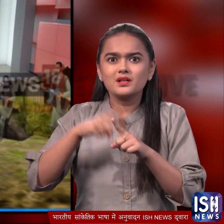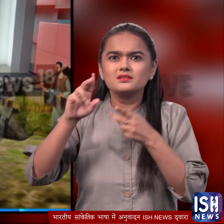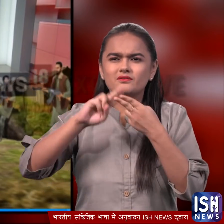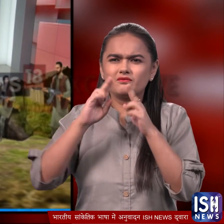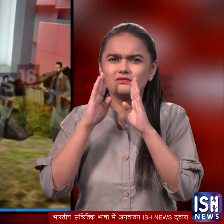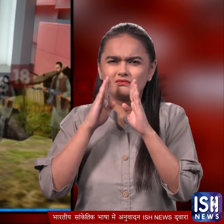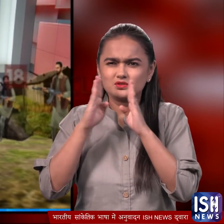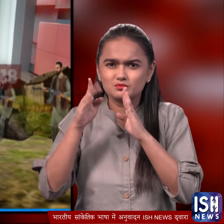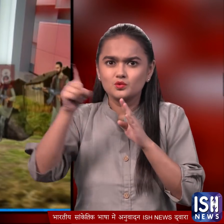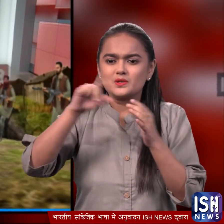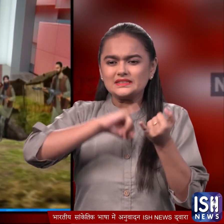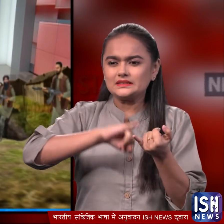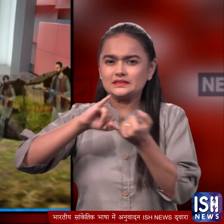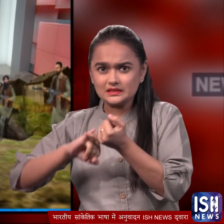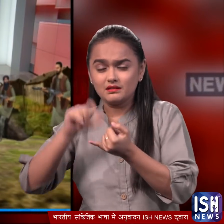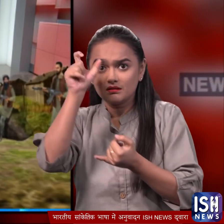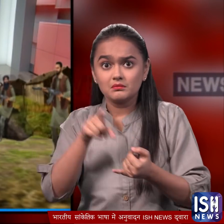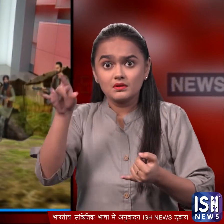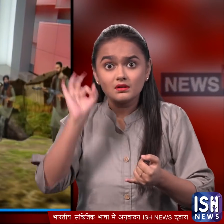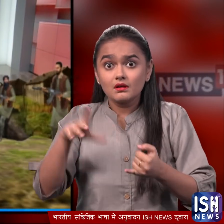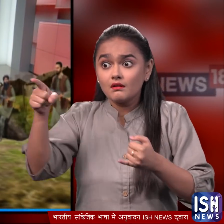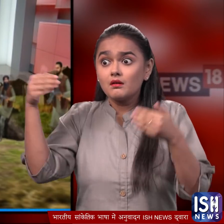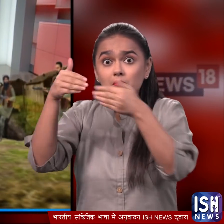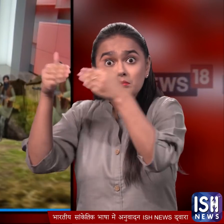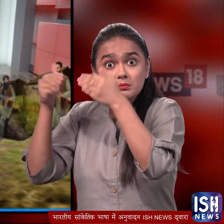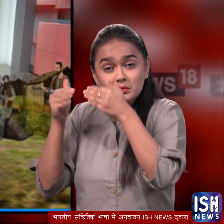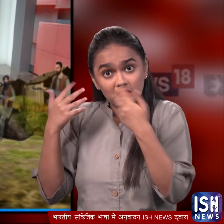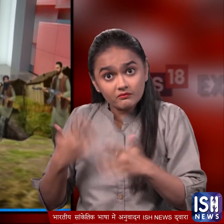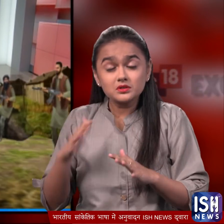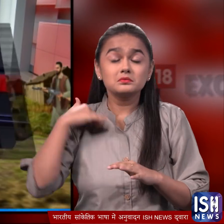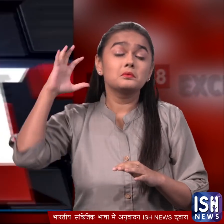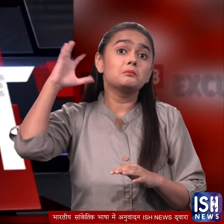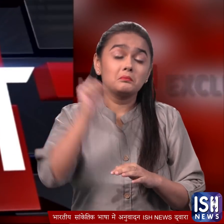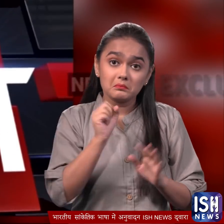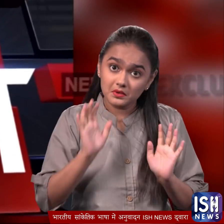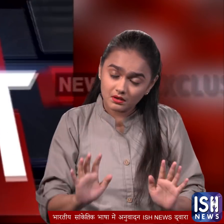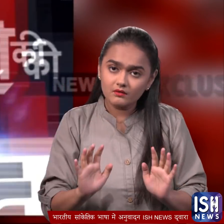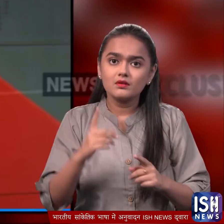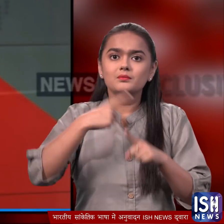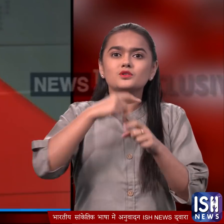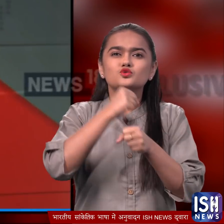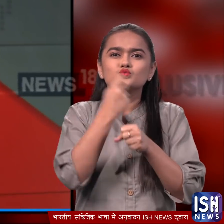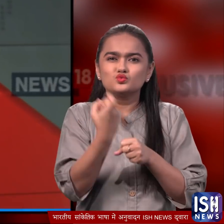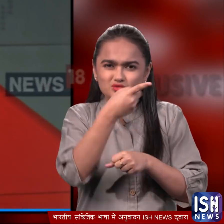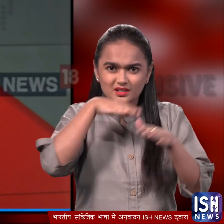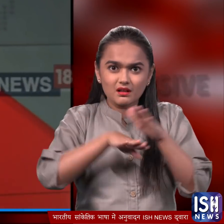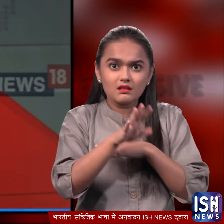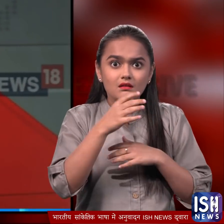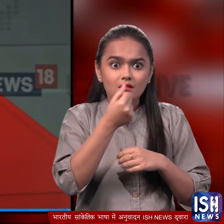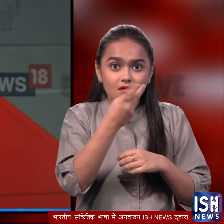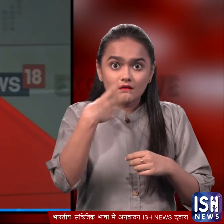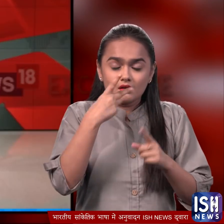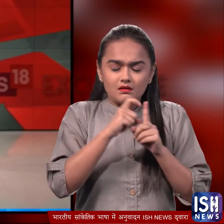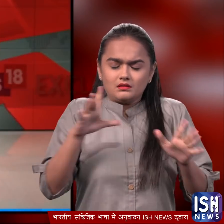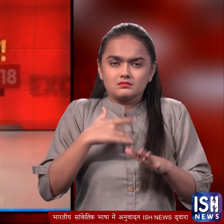के कमांडर सैयद सलाउद्दीन के भी इन आतंकियों से मुलाकात होने की खबर सामने आई है। गुजरात के दमोह से एक रोंगटे खड़े कर देने